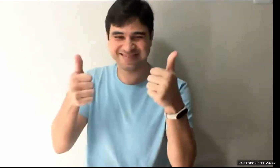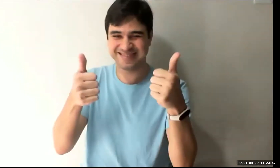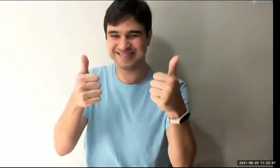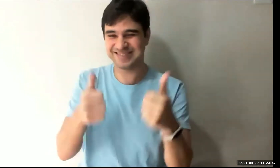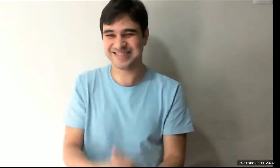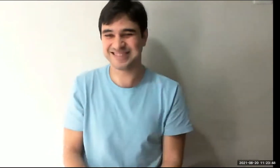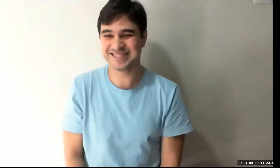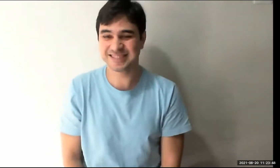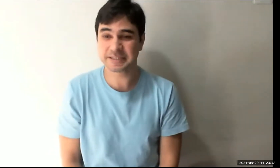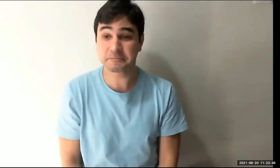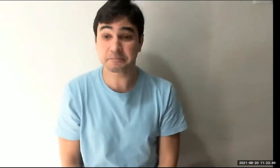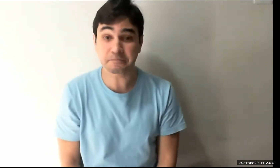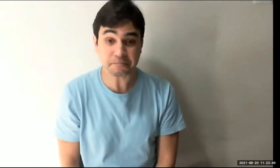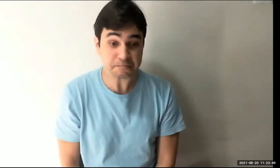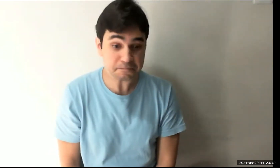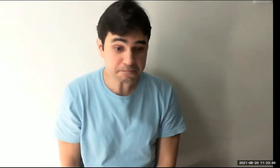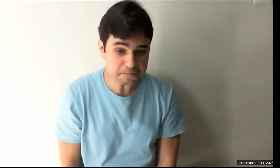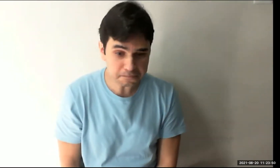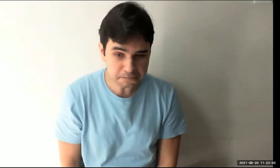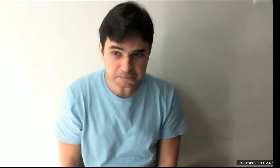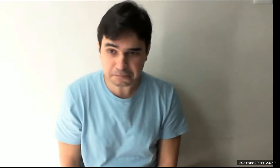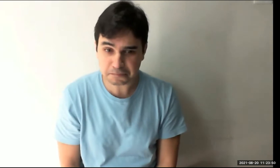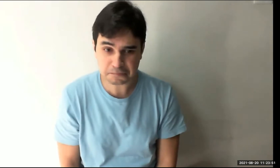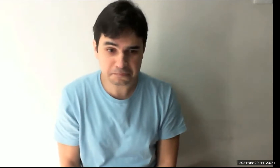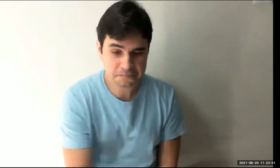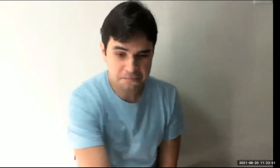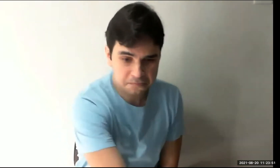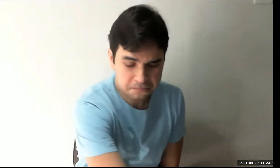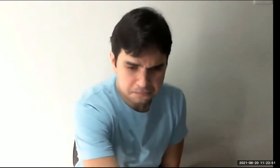Outra pessoa quer perguntar, comentar?